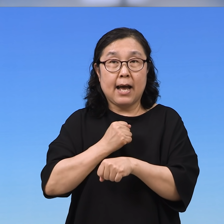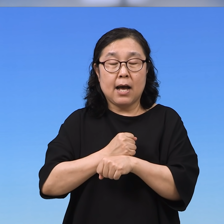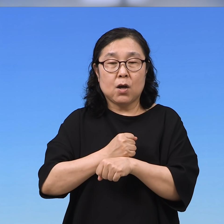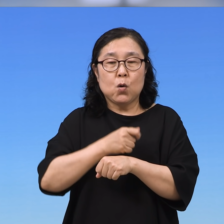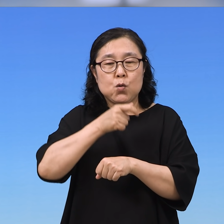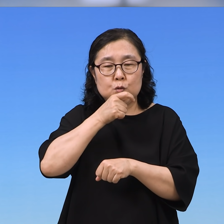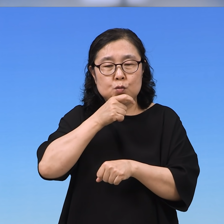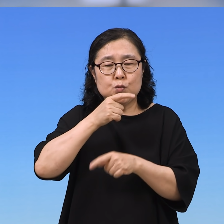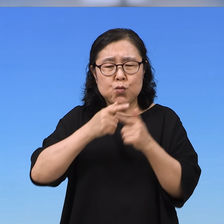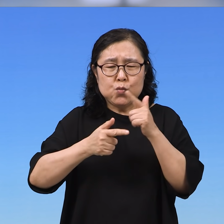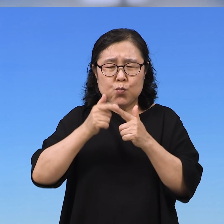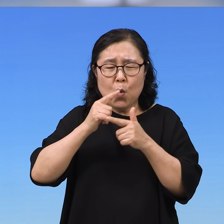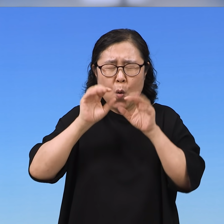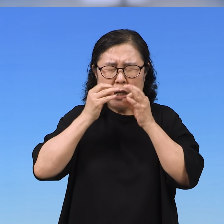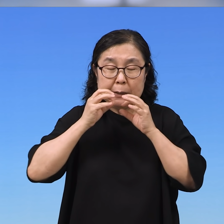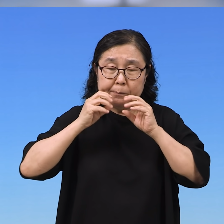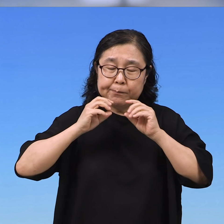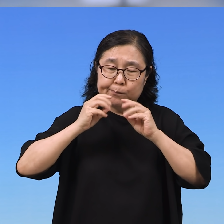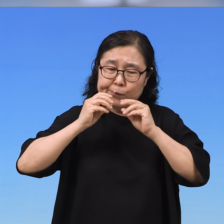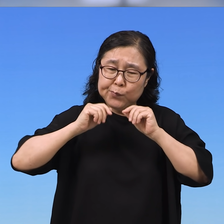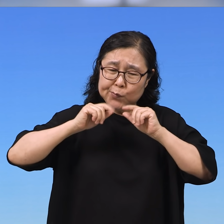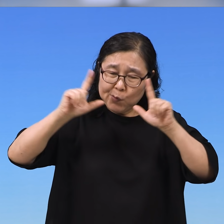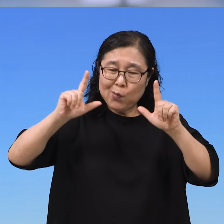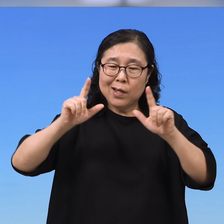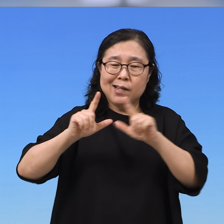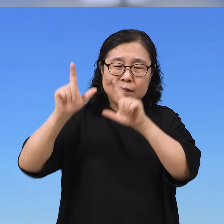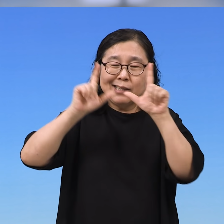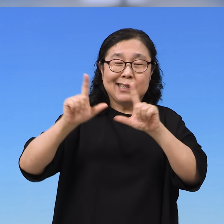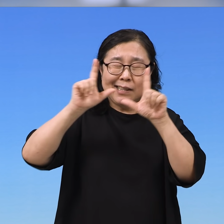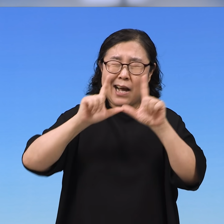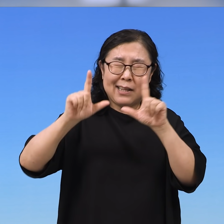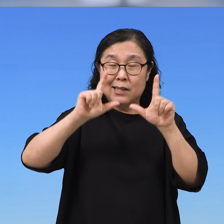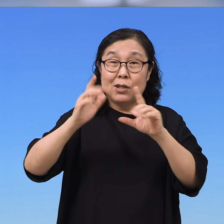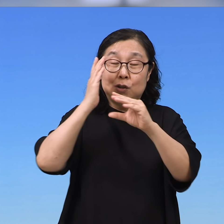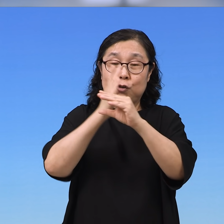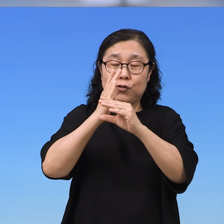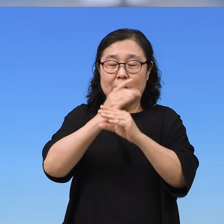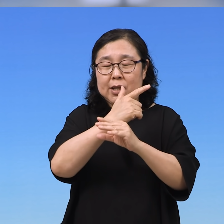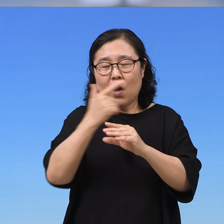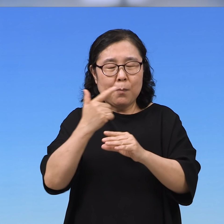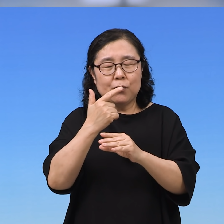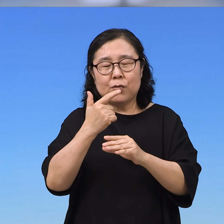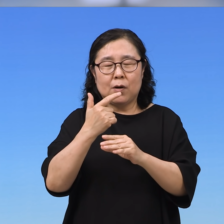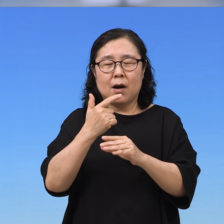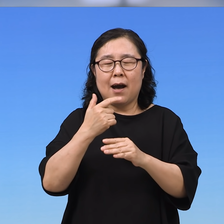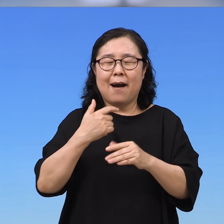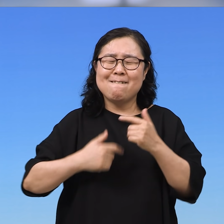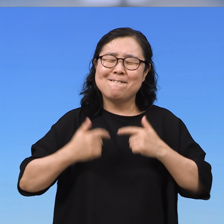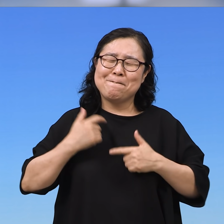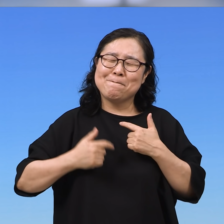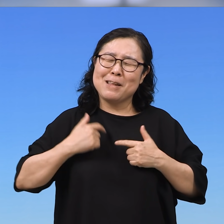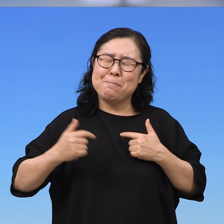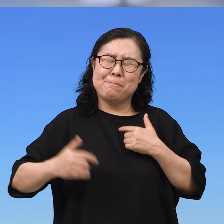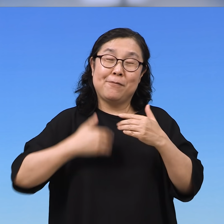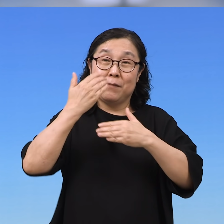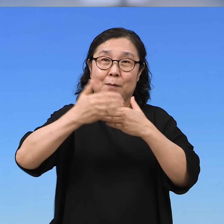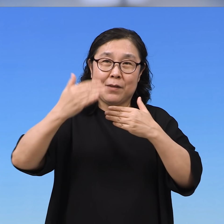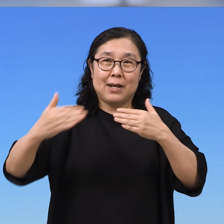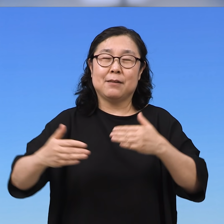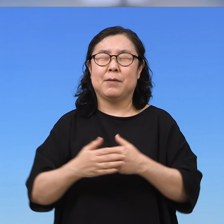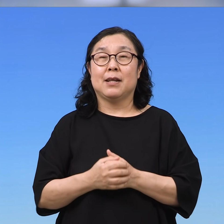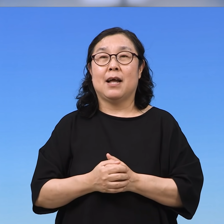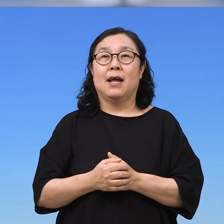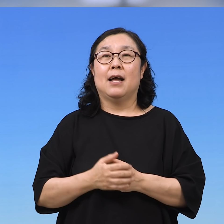보내는데 막 너무 기쁜 거예요. 막 마음이 막 너무너무 벅차오르고, 그래서 막 월요일 날에는 막 힘드니까요. 막 하여튼 우리